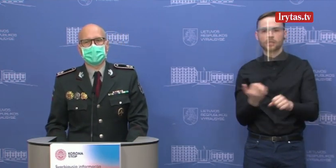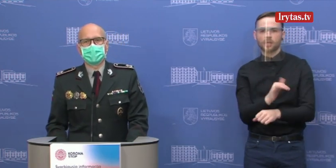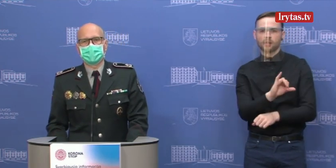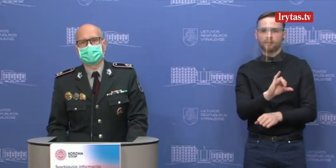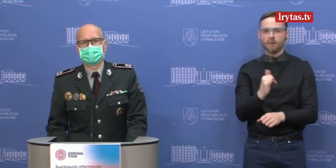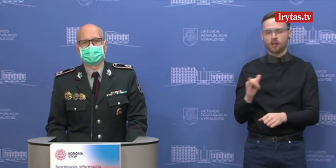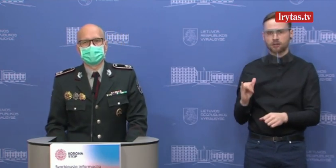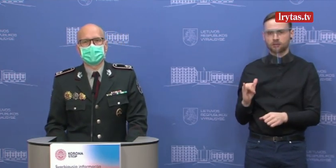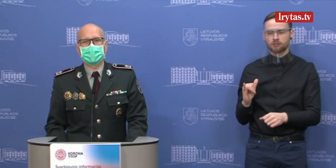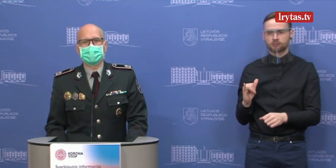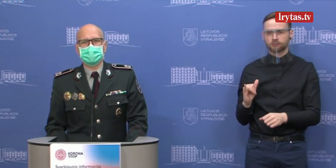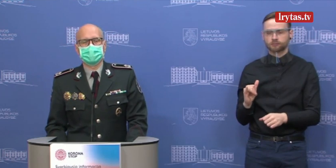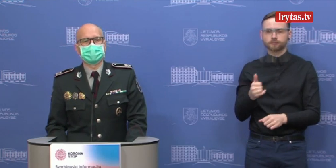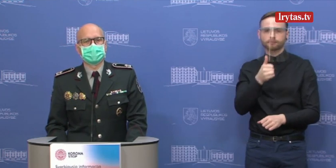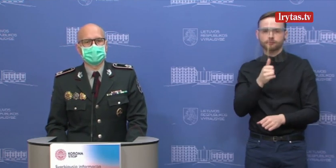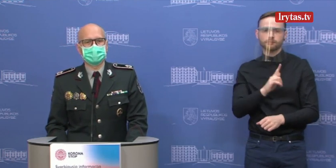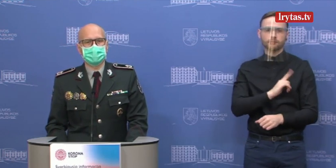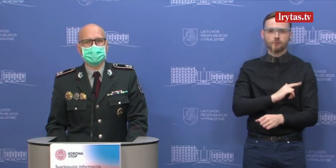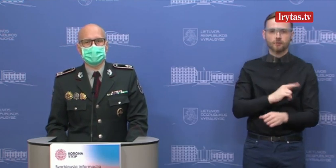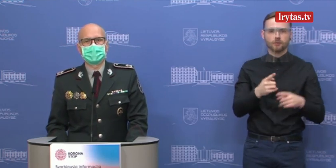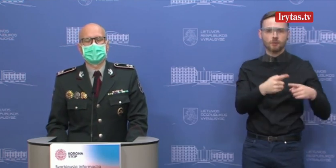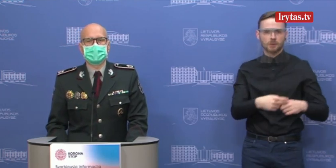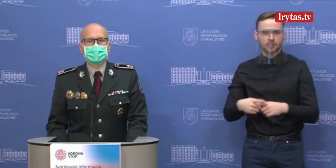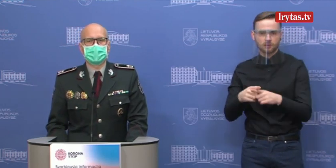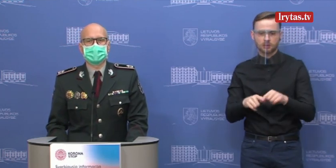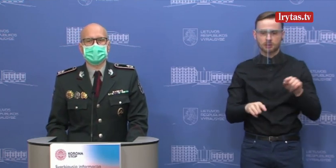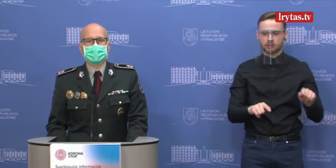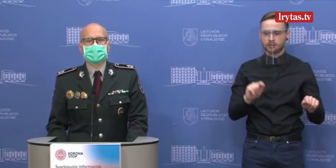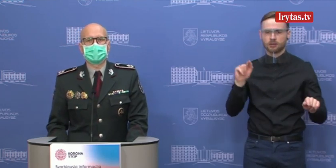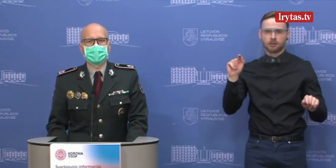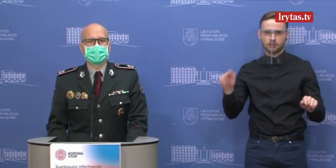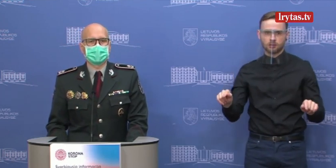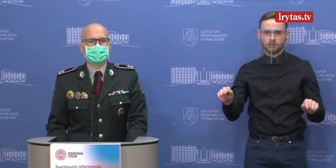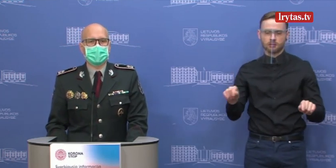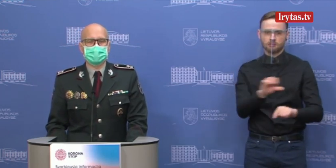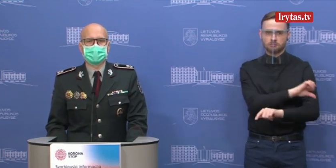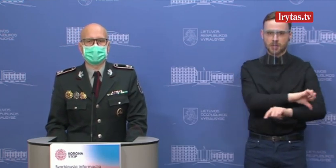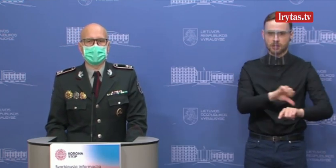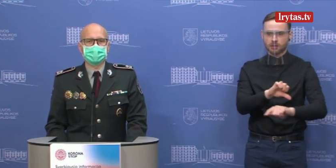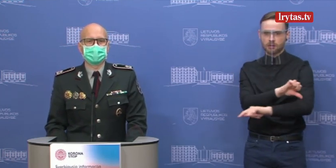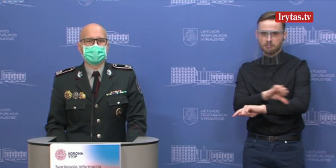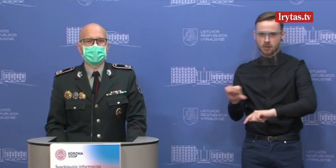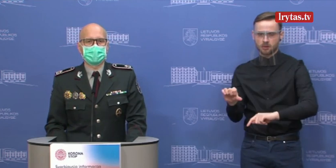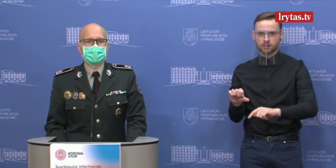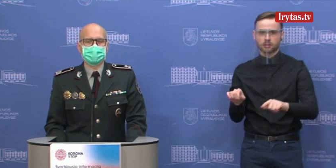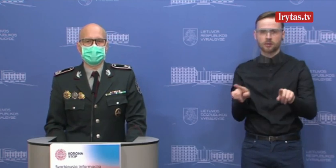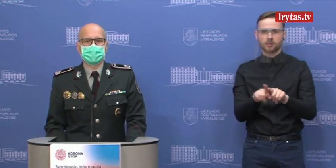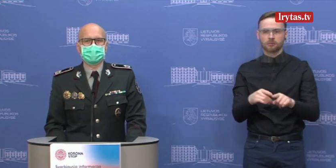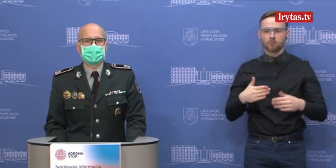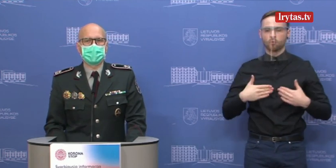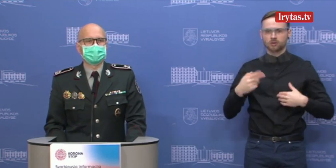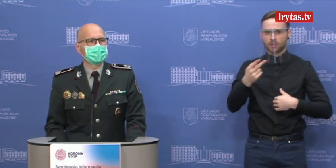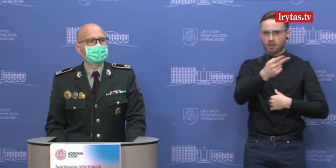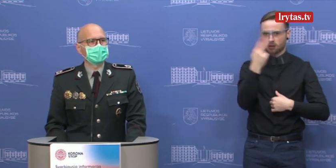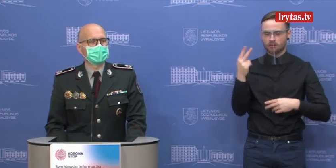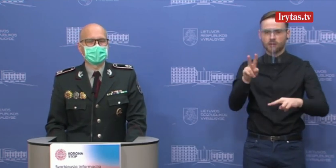nuo Latvijos ir Baltarusijos sienos iki artimiausio kontrolės punkto prie mūsų